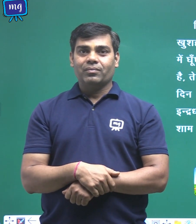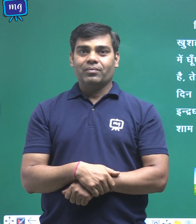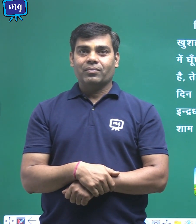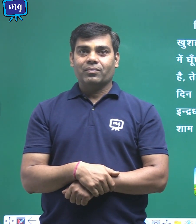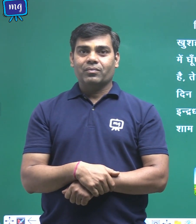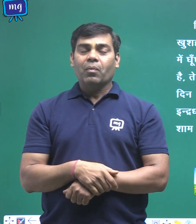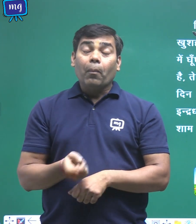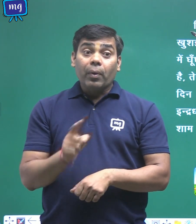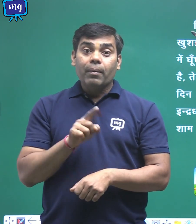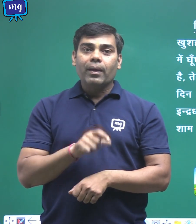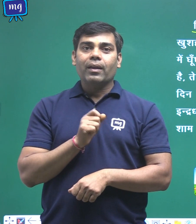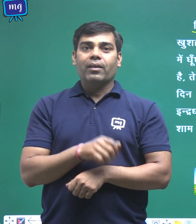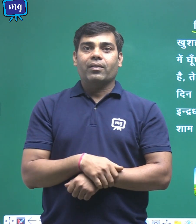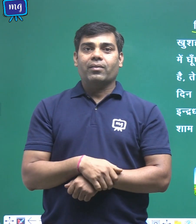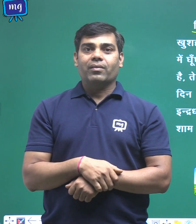फिर भी